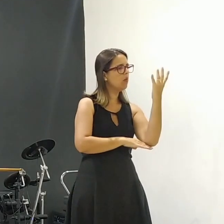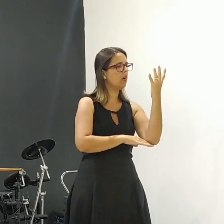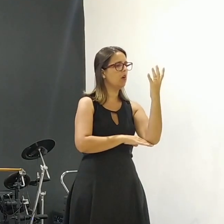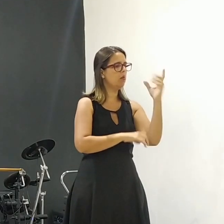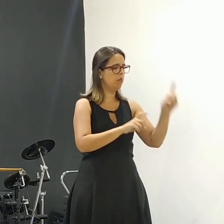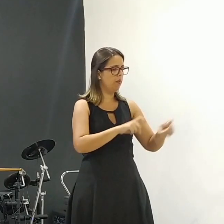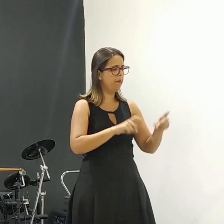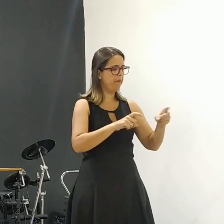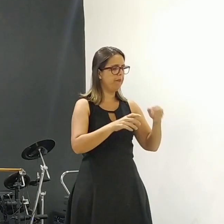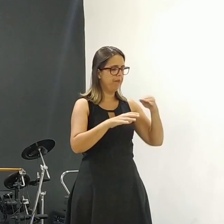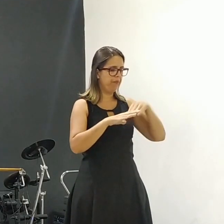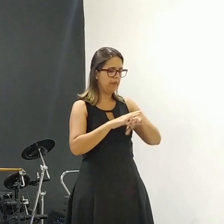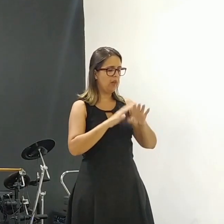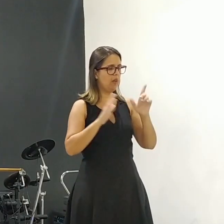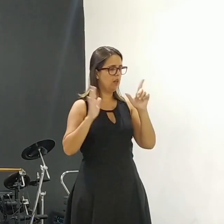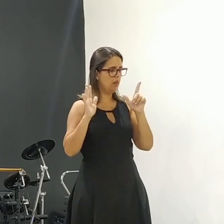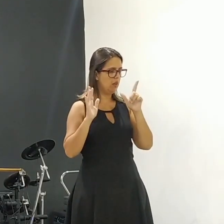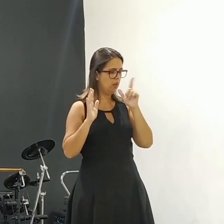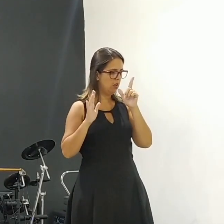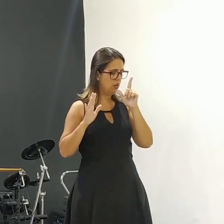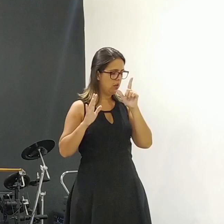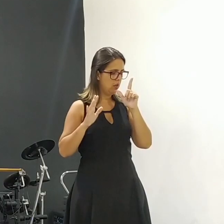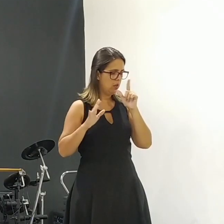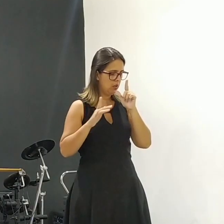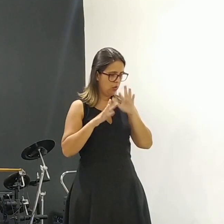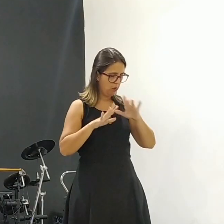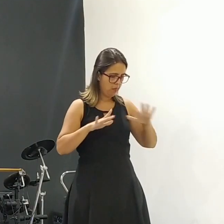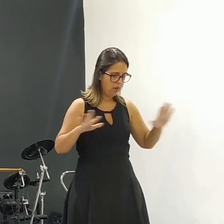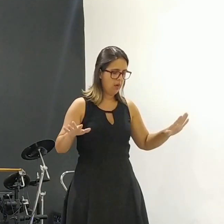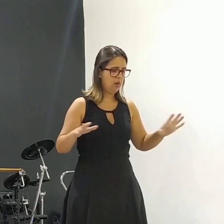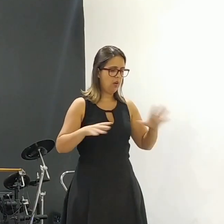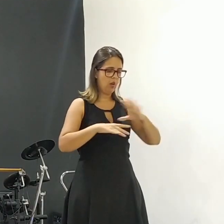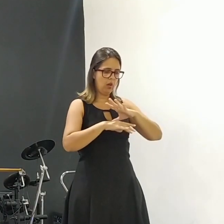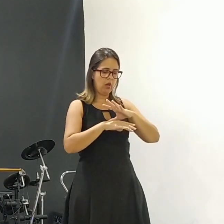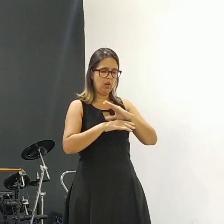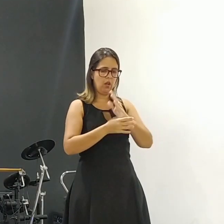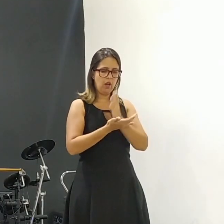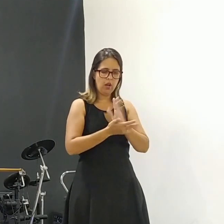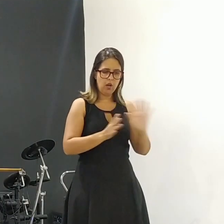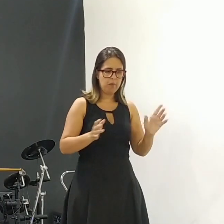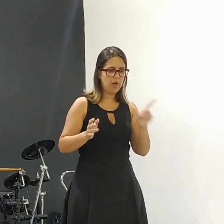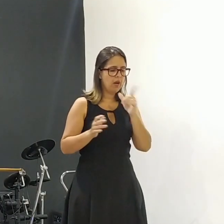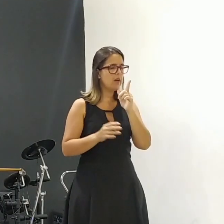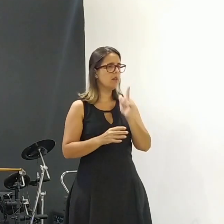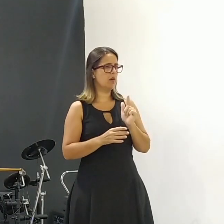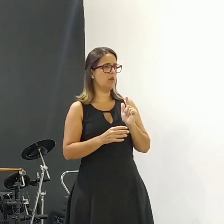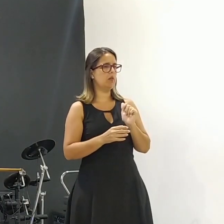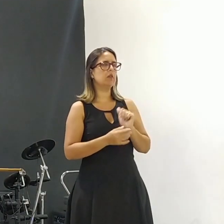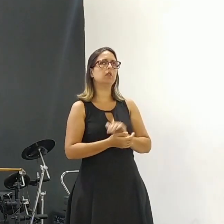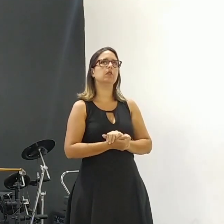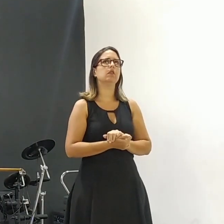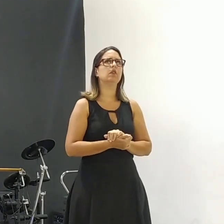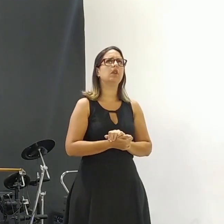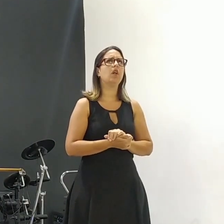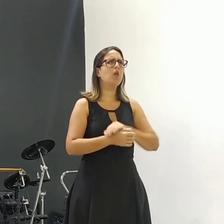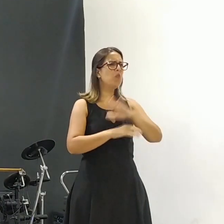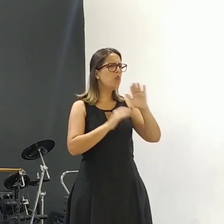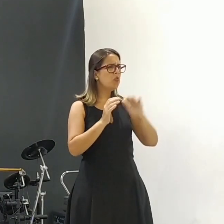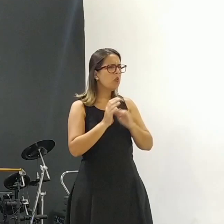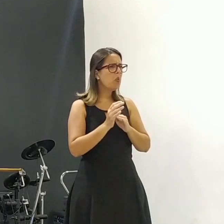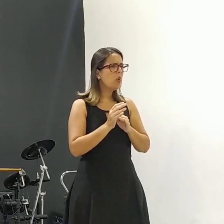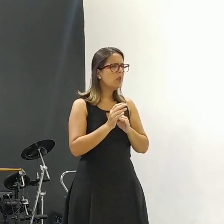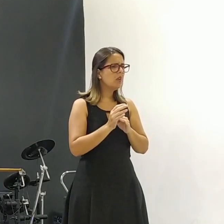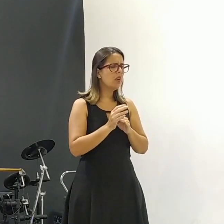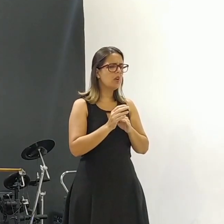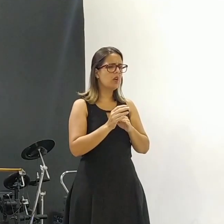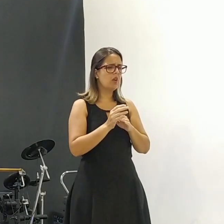mar, e sendo levadas ao mar, sararão as águas. E será que toda criatura